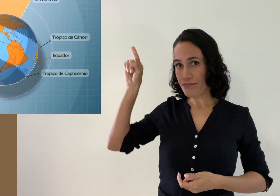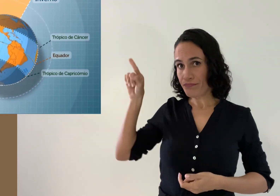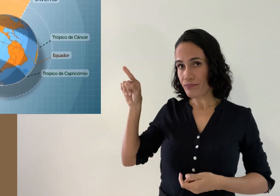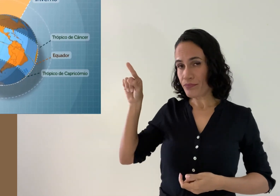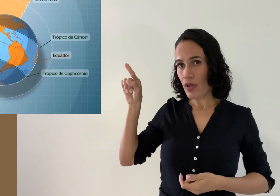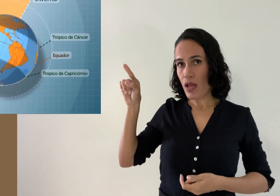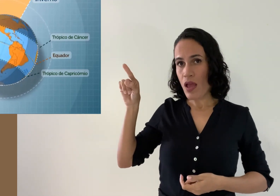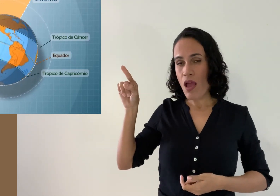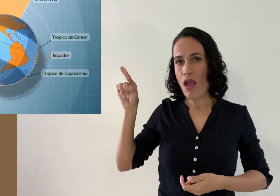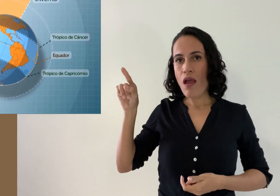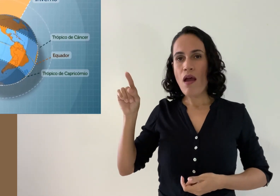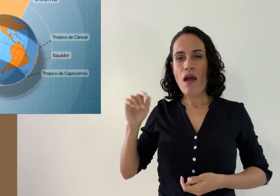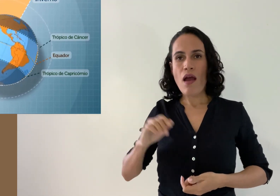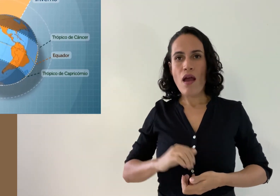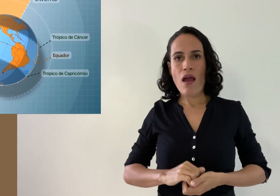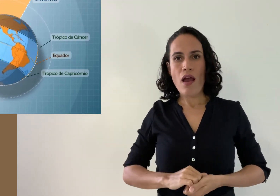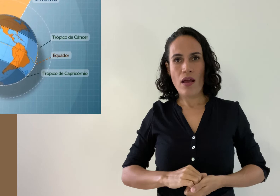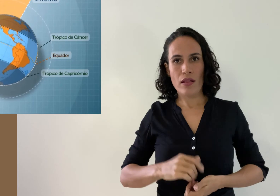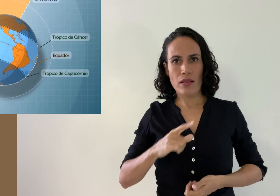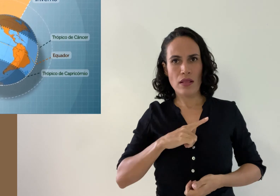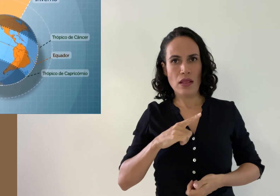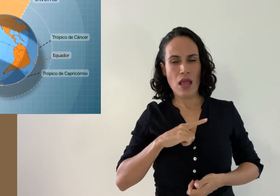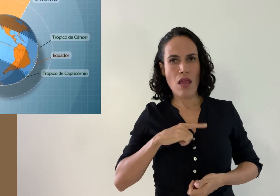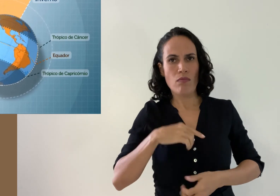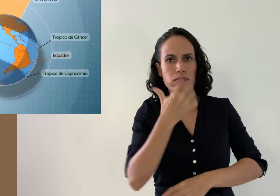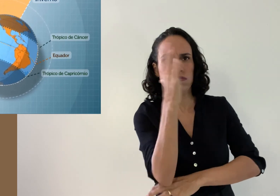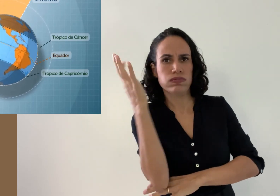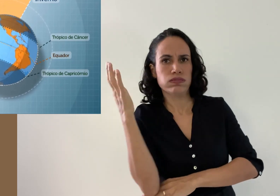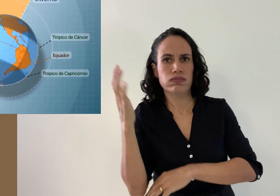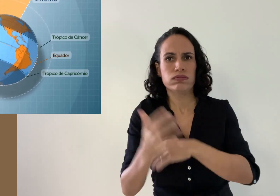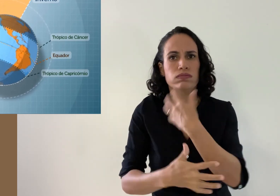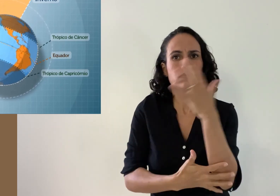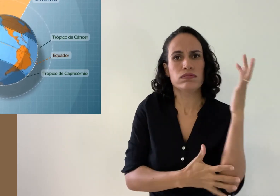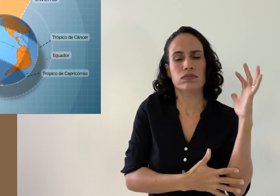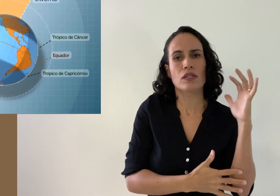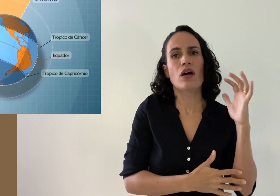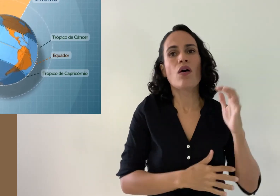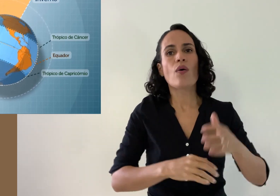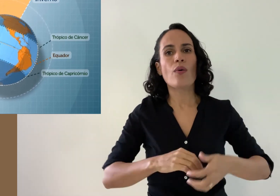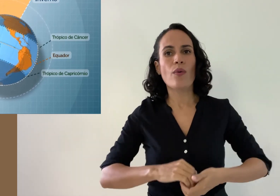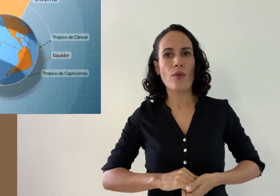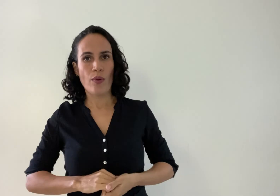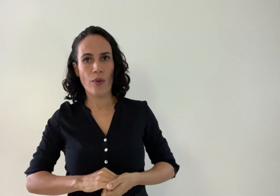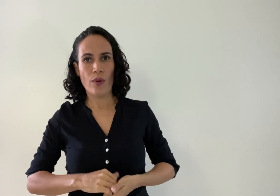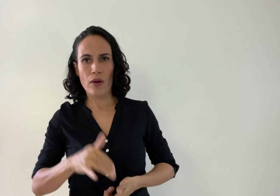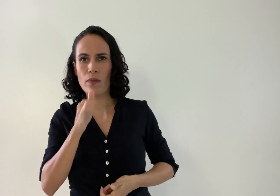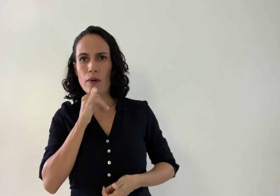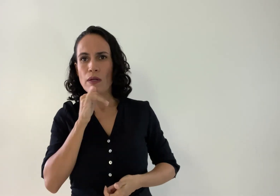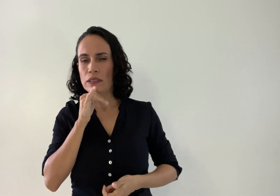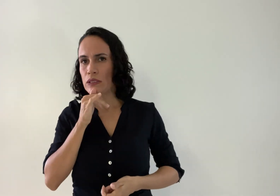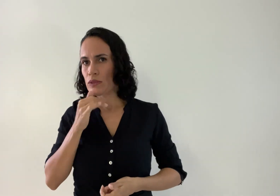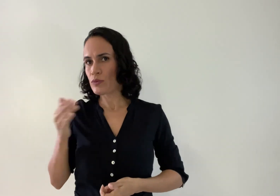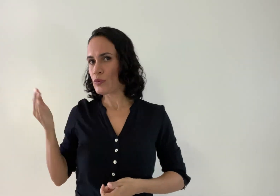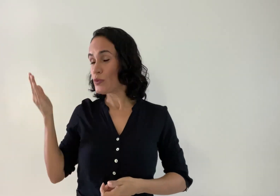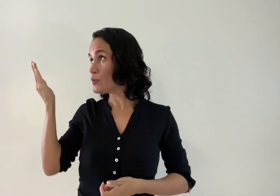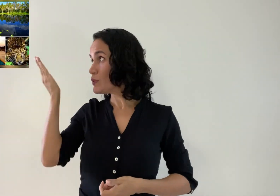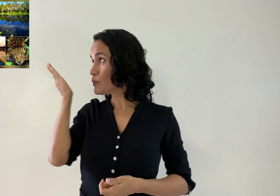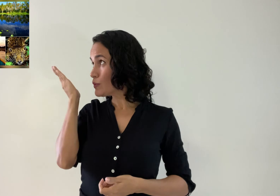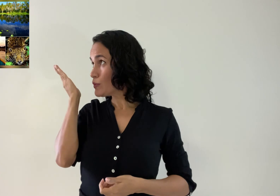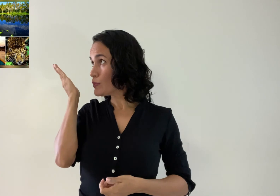é também a área em que estão as maiores florestas tropicais do mundo, a Floresta Amazônica e a Floresta Nacional do Congo. Nessa área